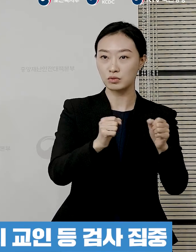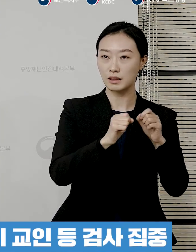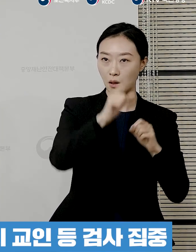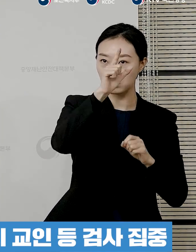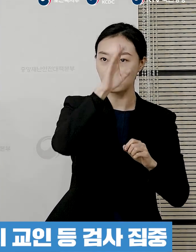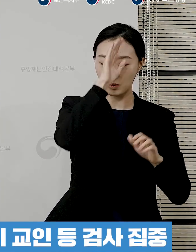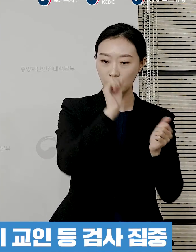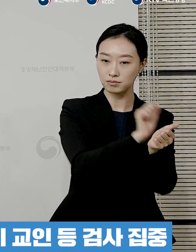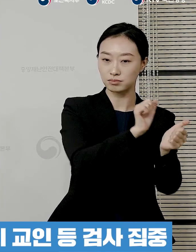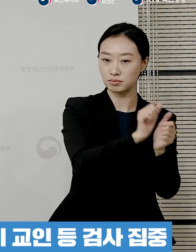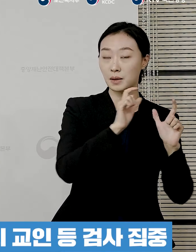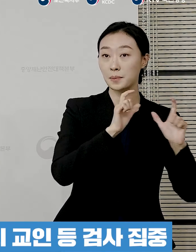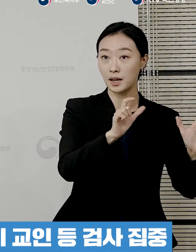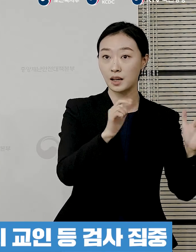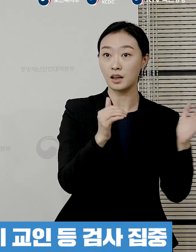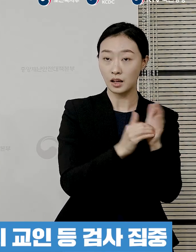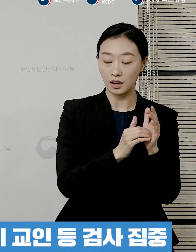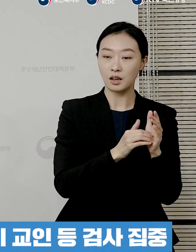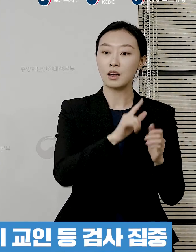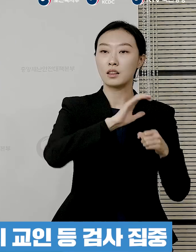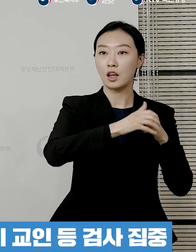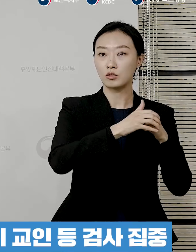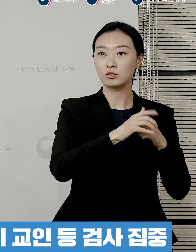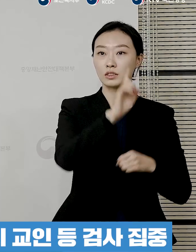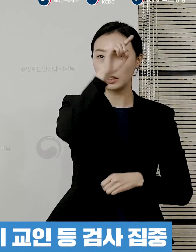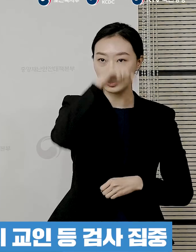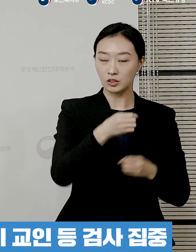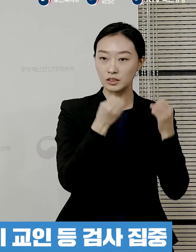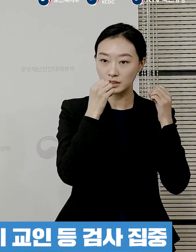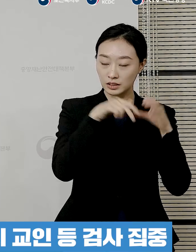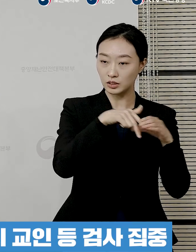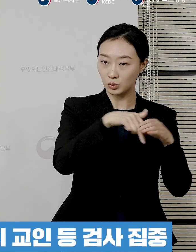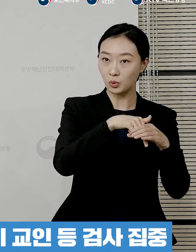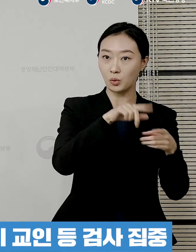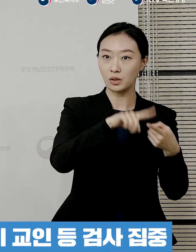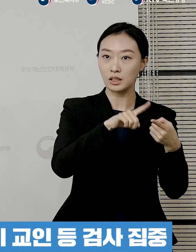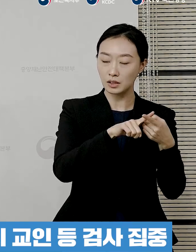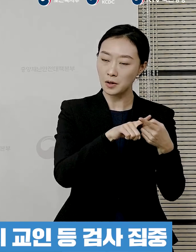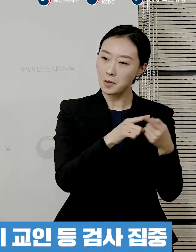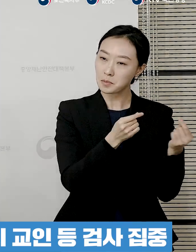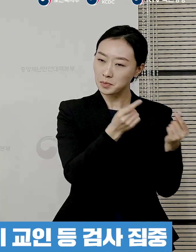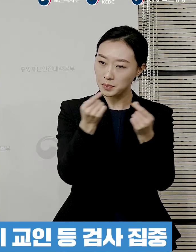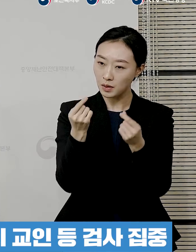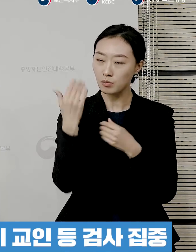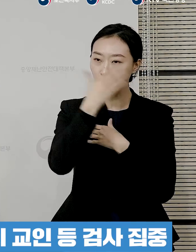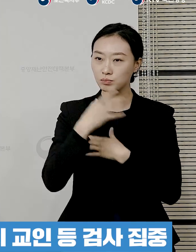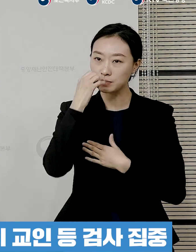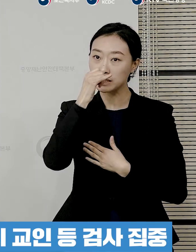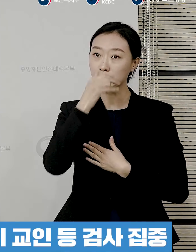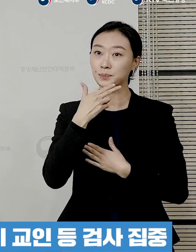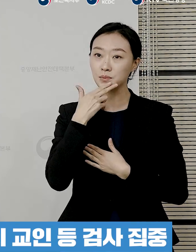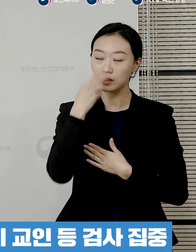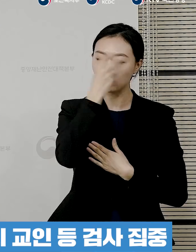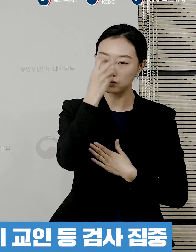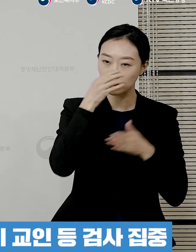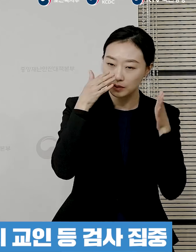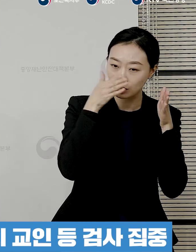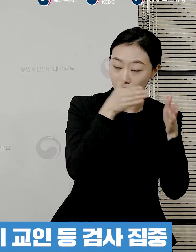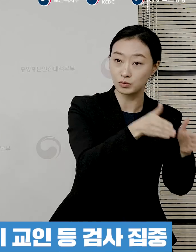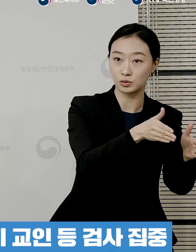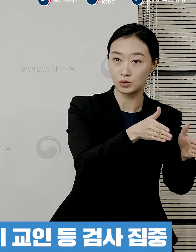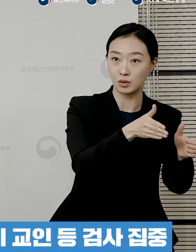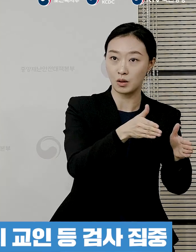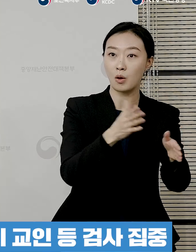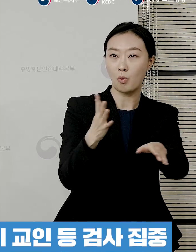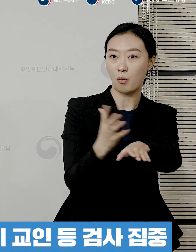대구 경북에서 발생하고 있으며 신천지 교회 신도들, 특히 유증상자에 대한 검사를 집중하고 있기에